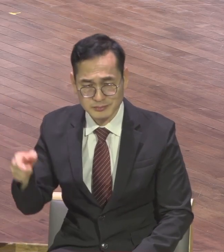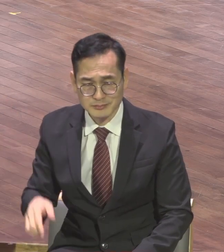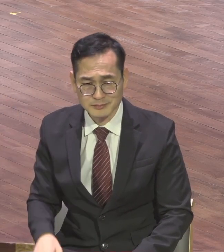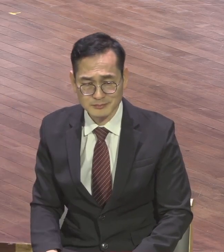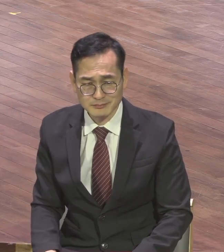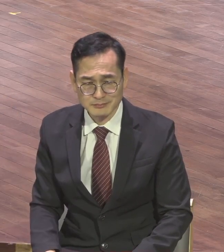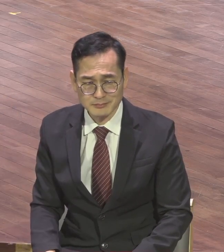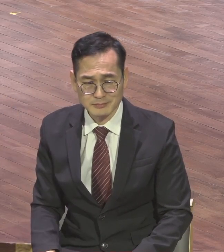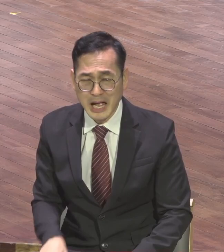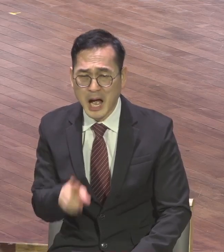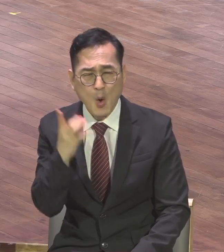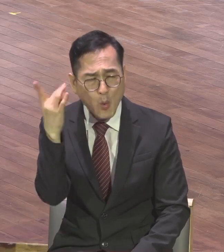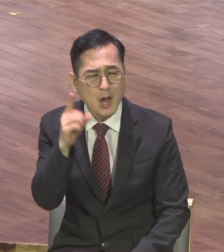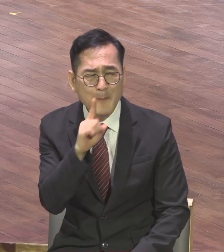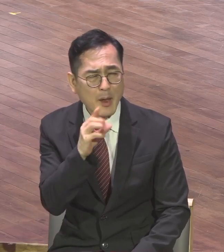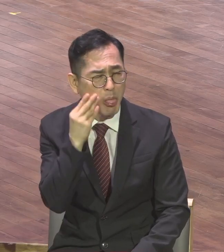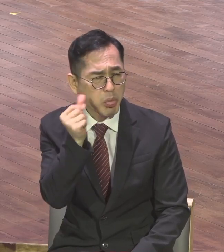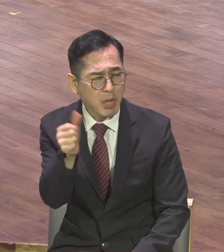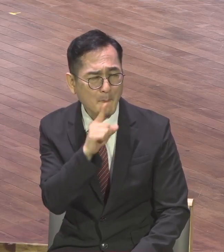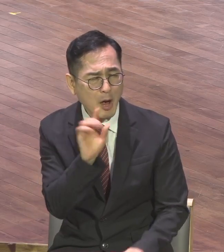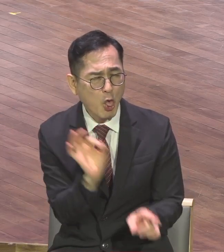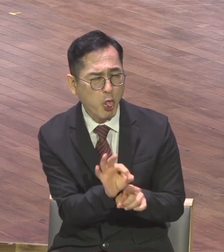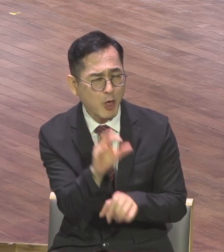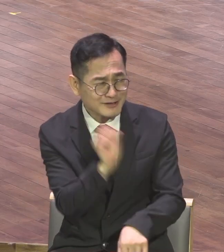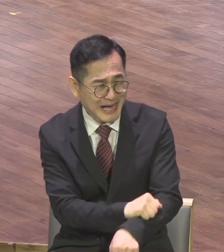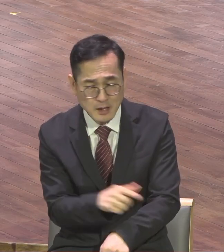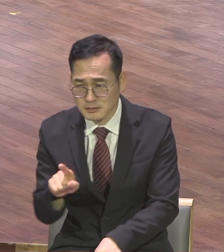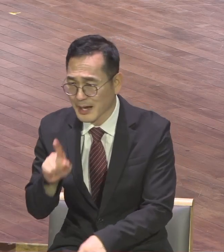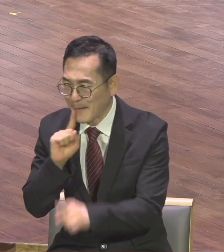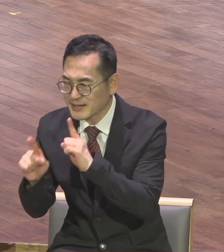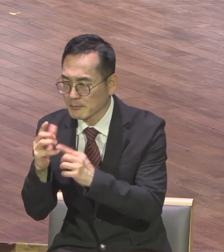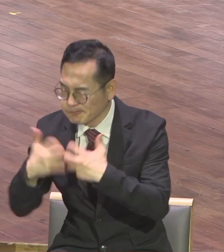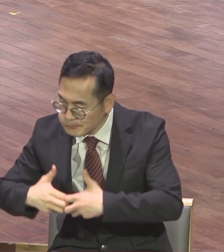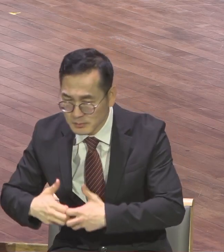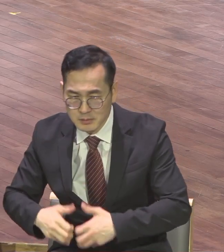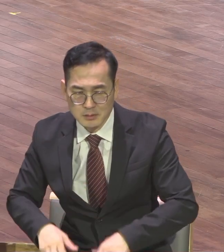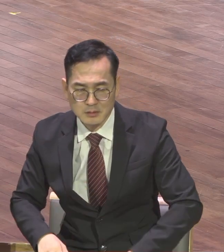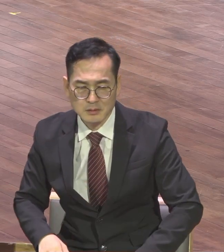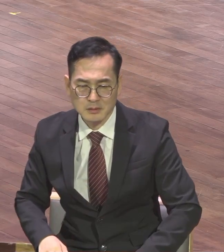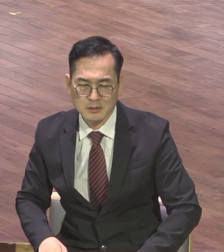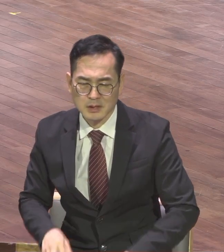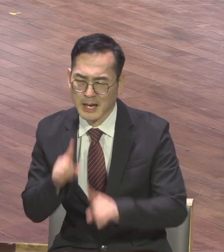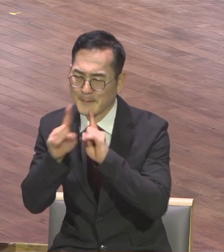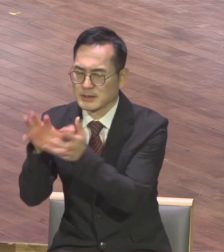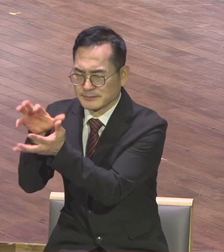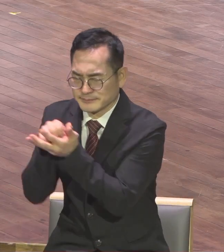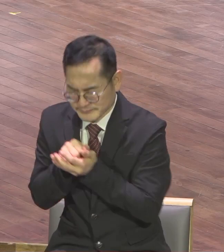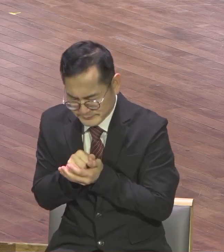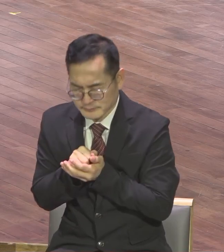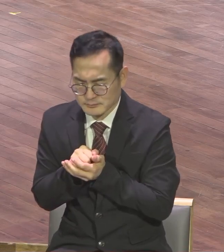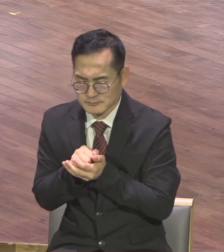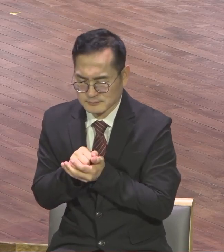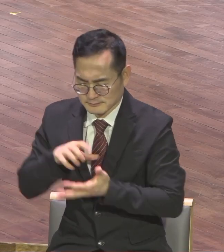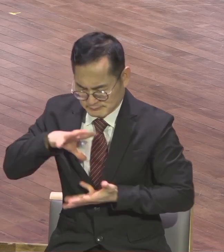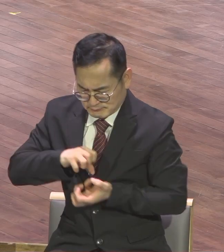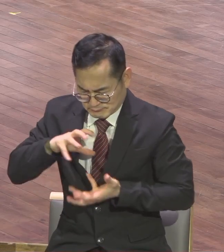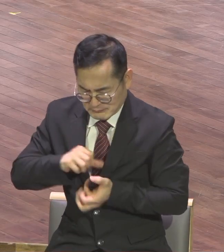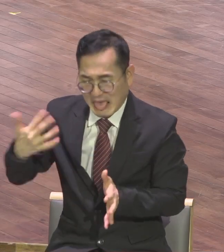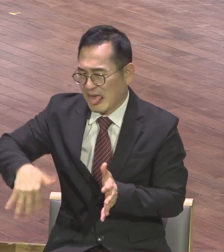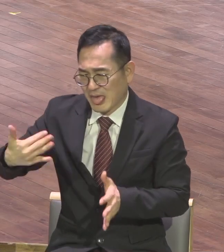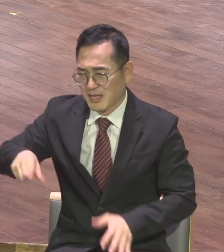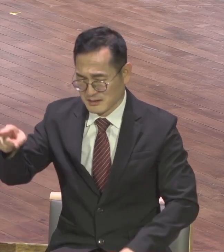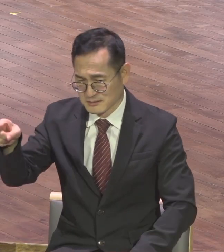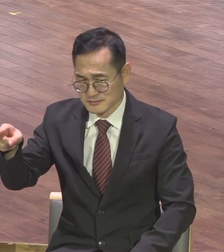말하지 못한다 이 말은 말씀의 개인화가 안 되어 있다는 거예요. 세상 말은 잘하는데 말씀, 영적인